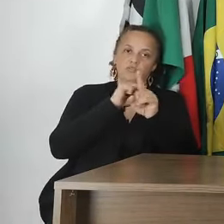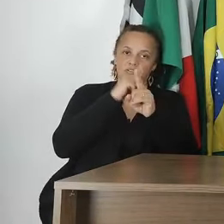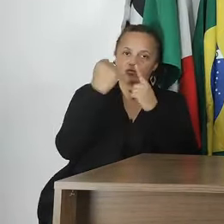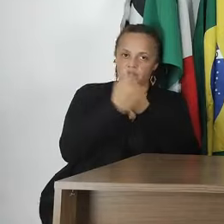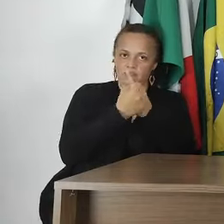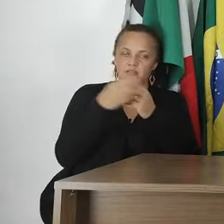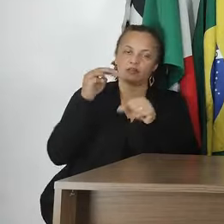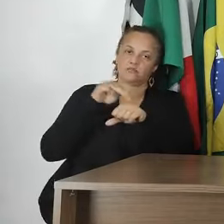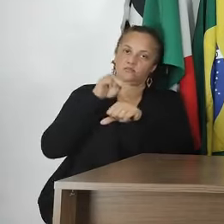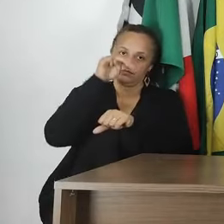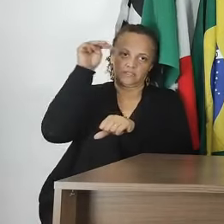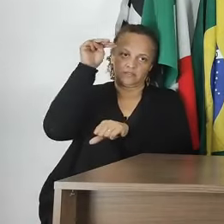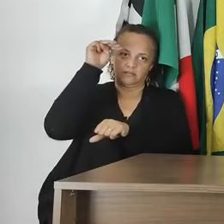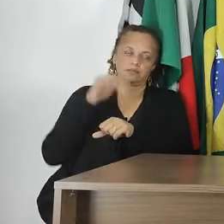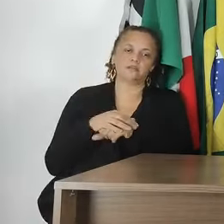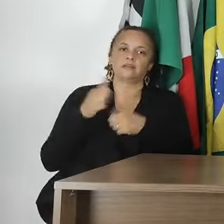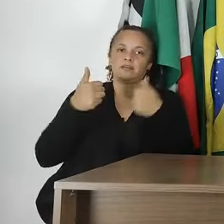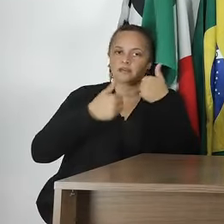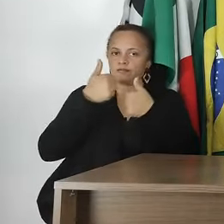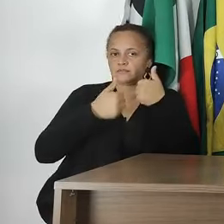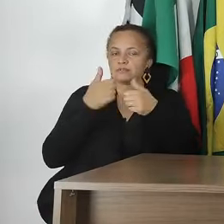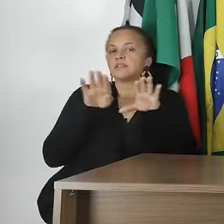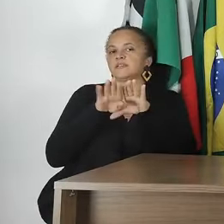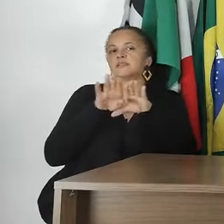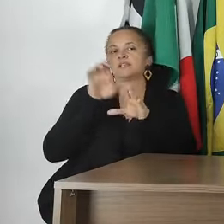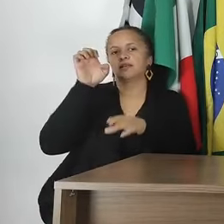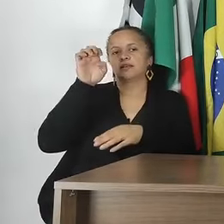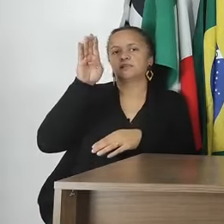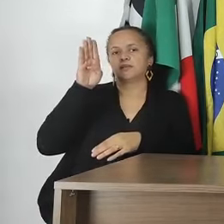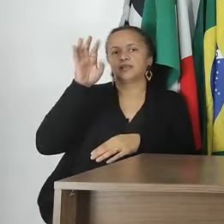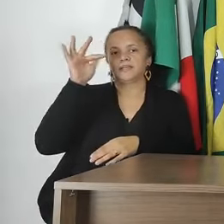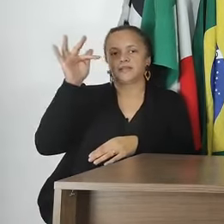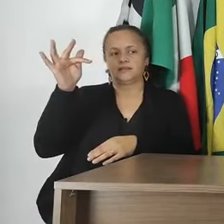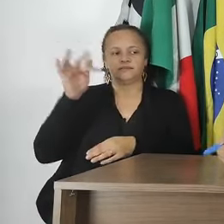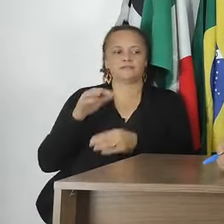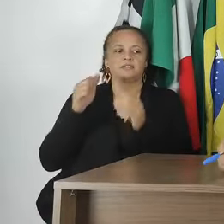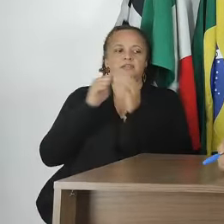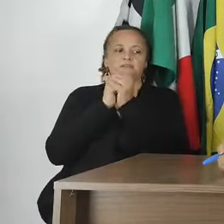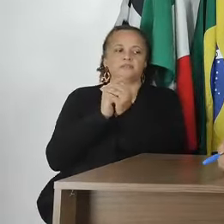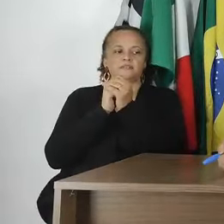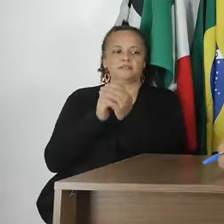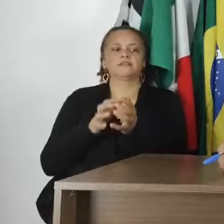obra missionária de FBO e da EBF. Amém, queridos?